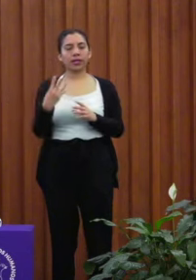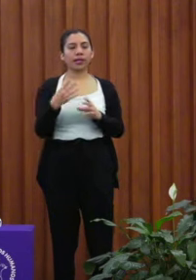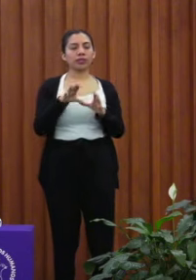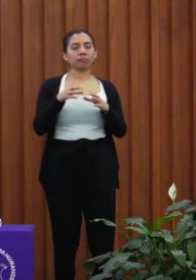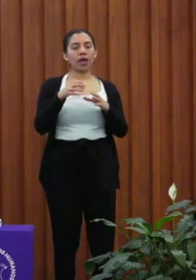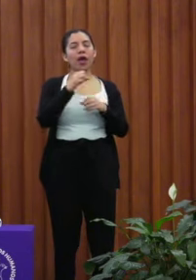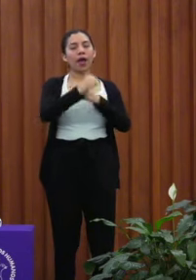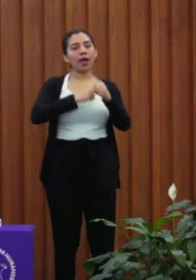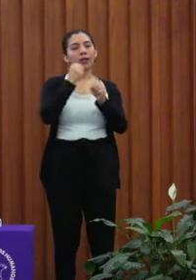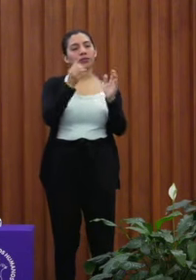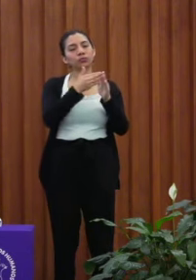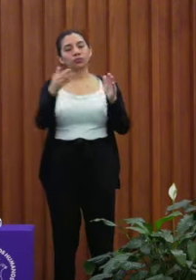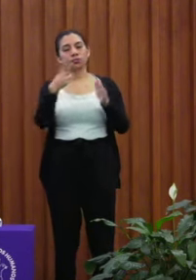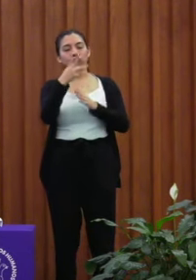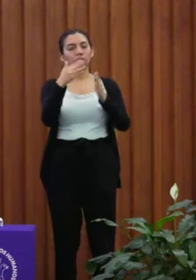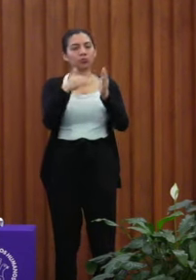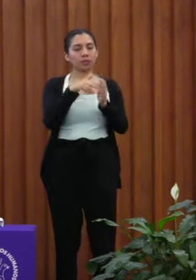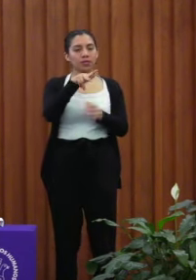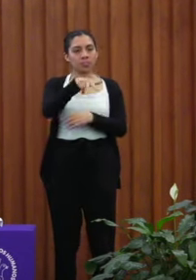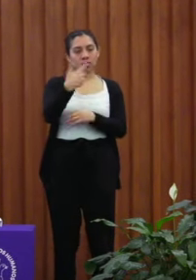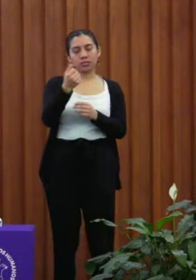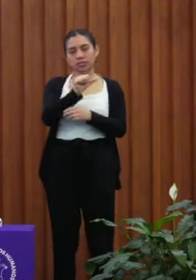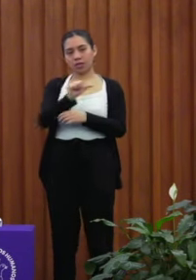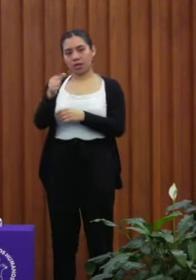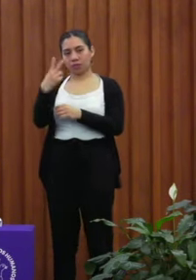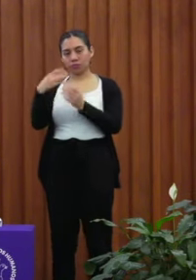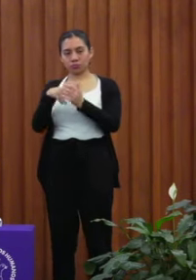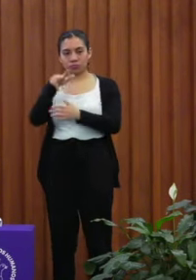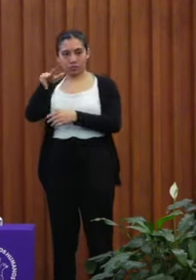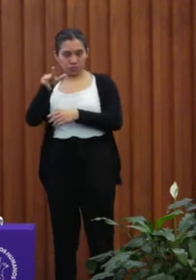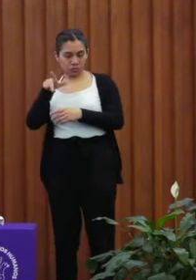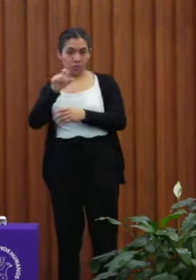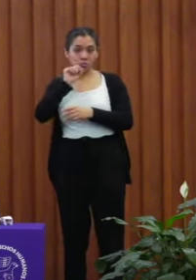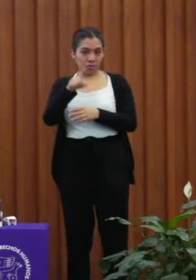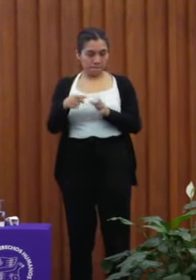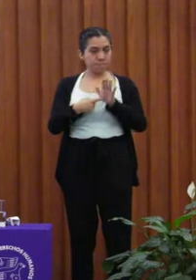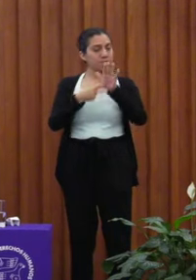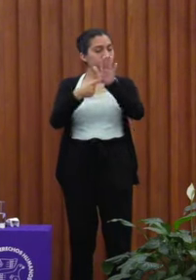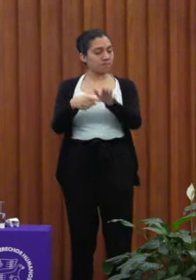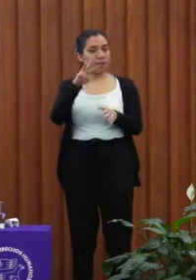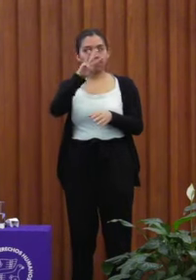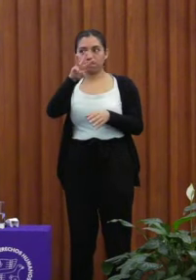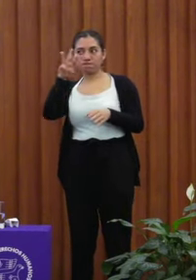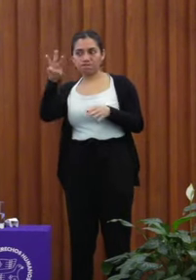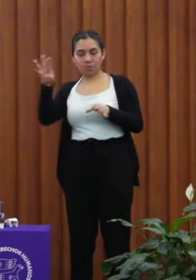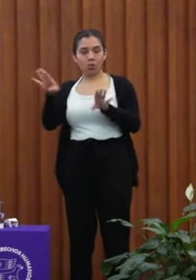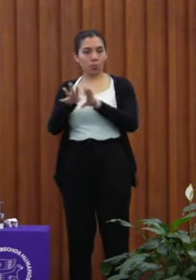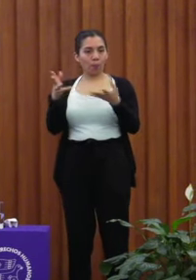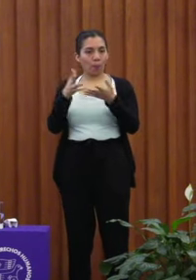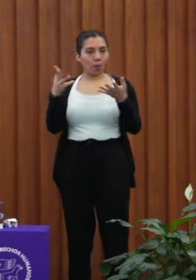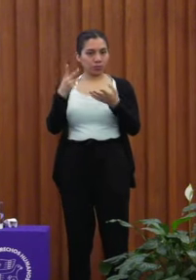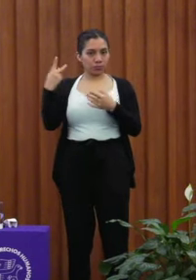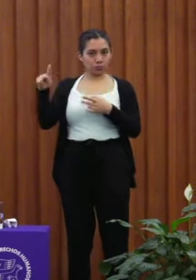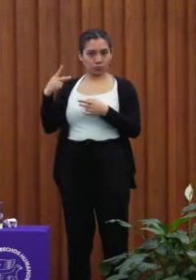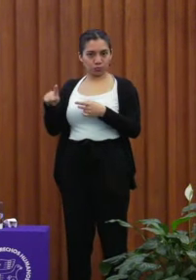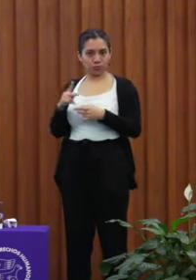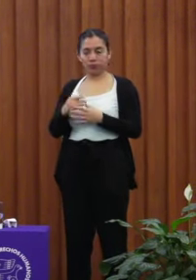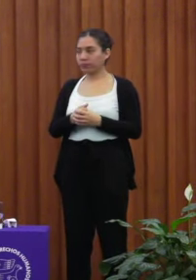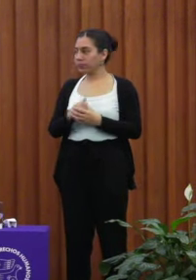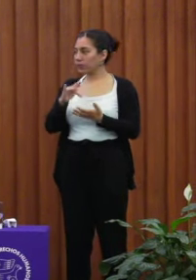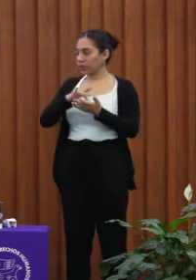2013-2018, y la plataforma de registro de información de casos de crímenes de odio por LGBTfobia. Gracias,